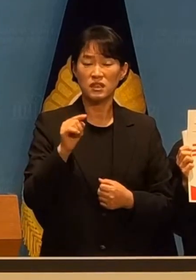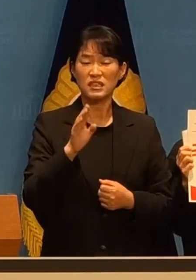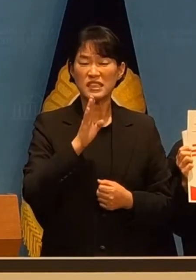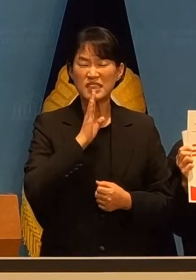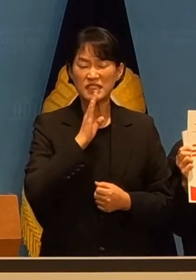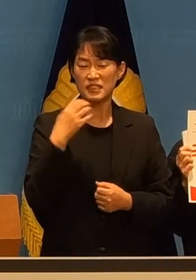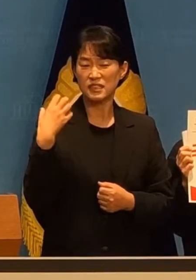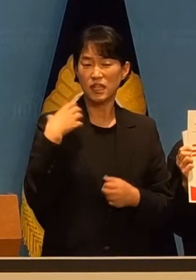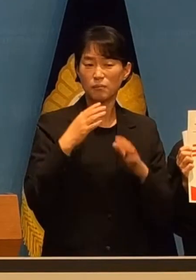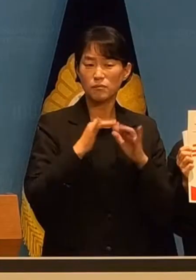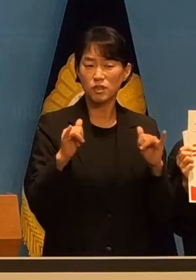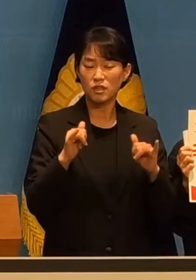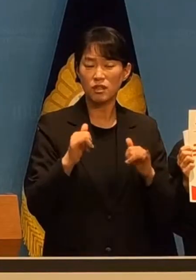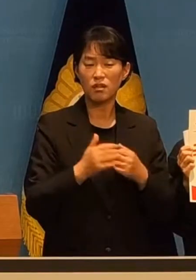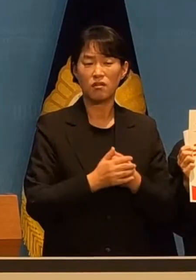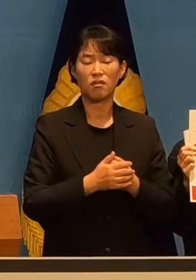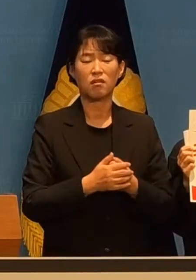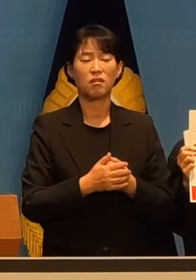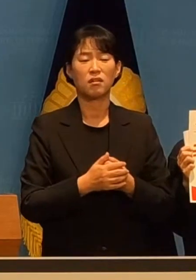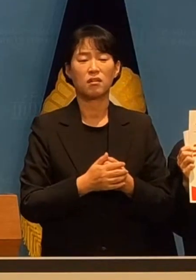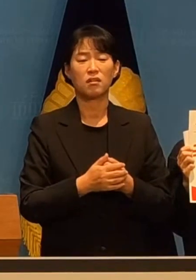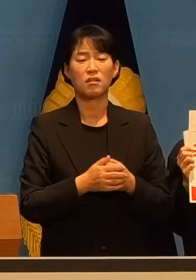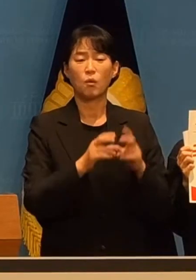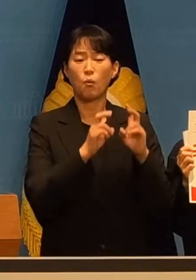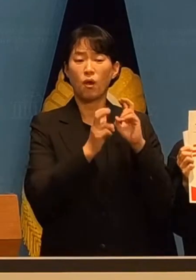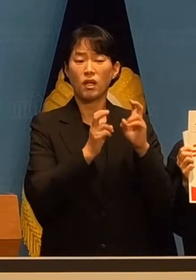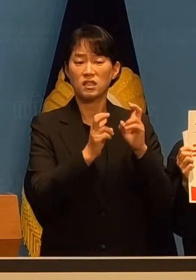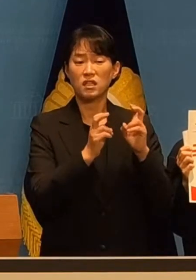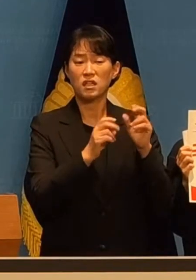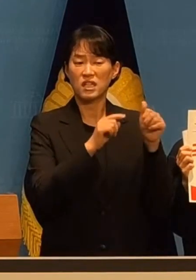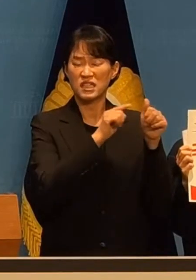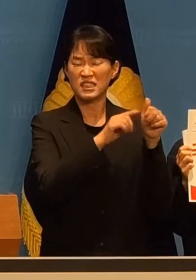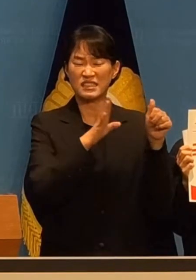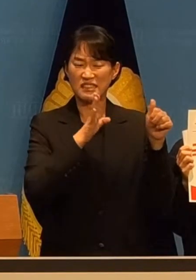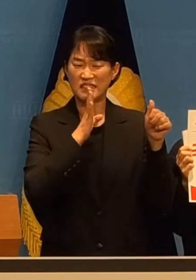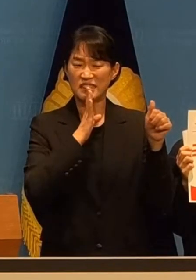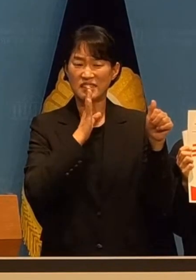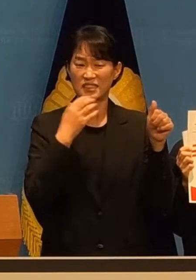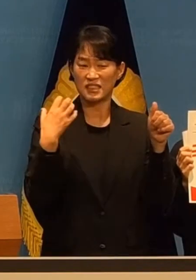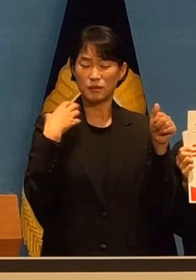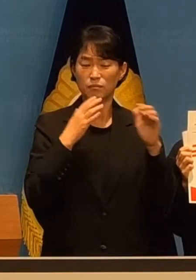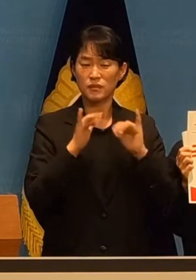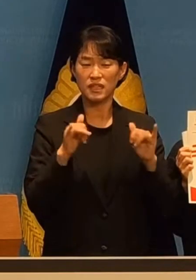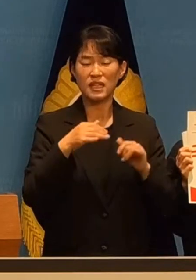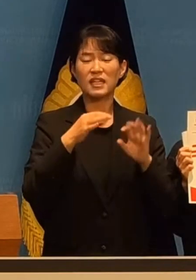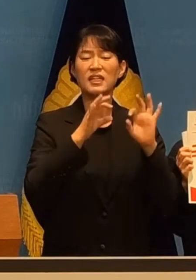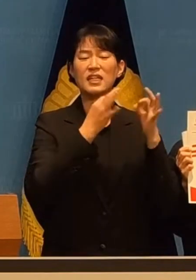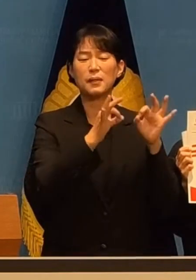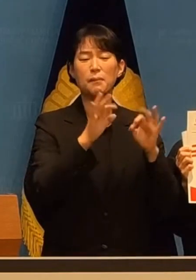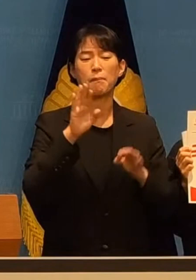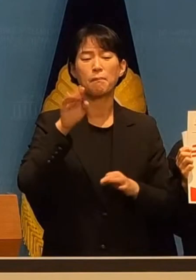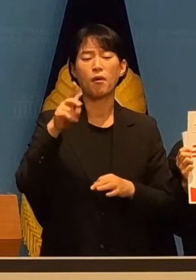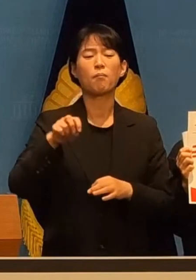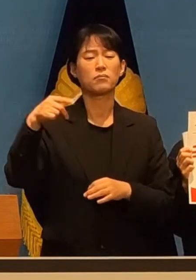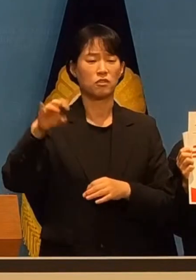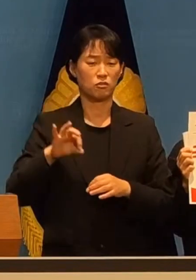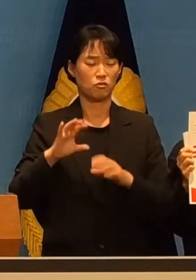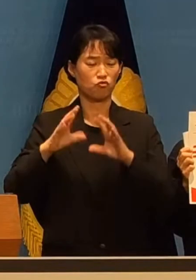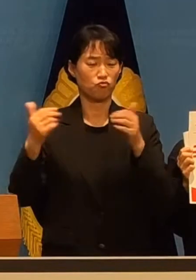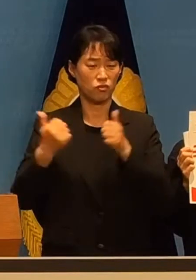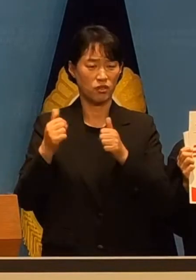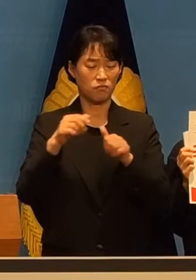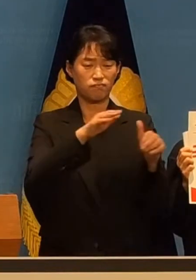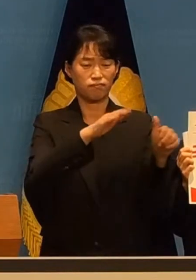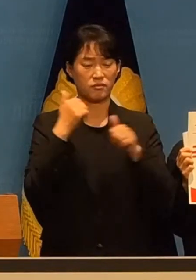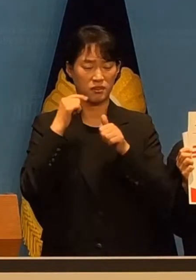책임자, 쿠팡의 실질적 총수 김범석 의장을 국회로 소환해